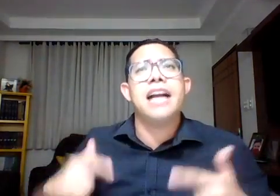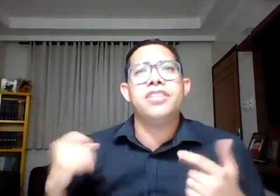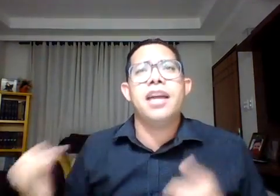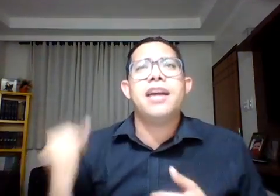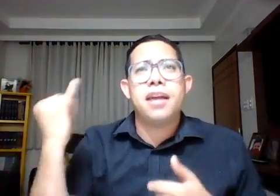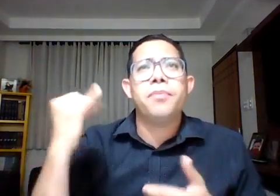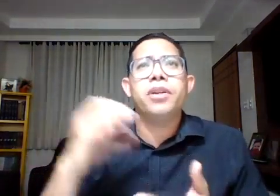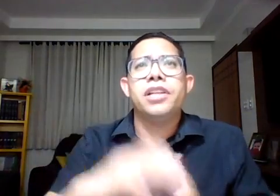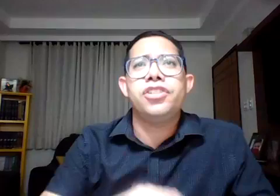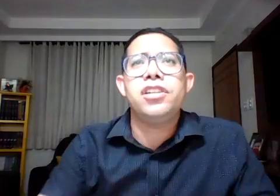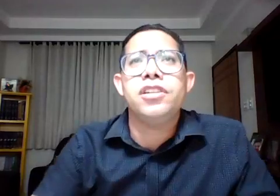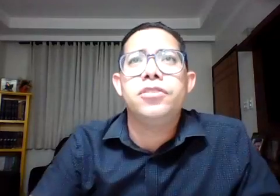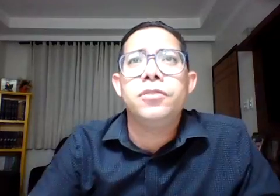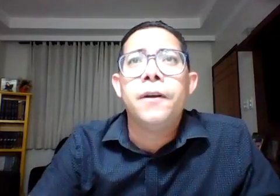né? É importante isso.